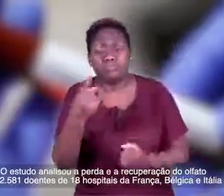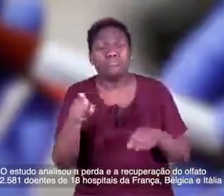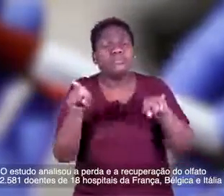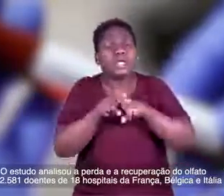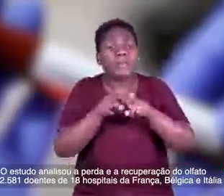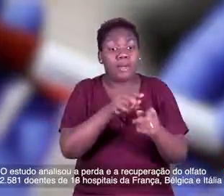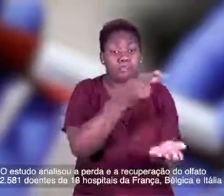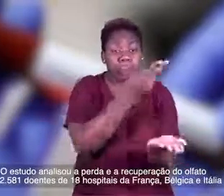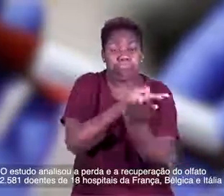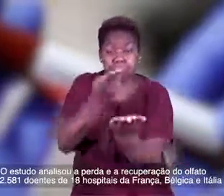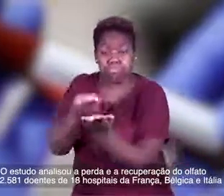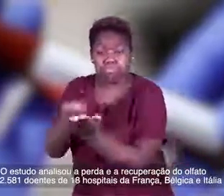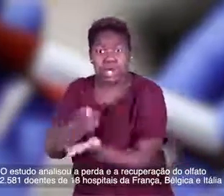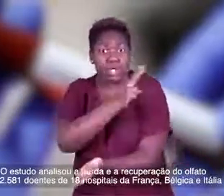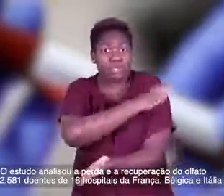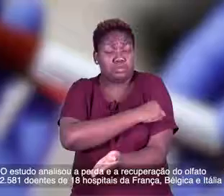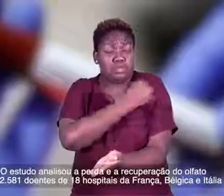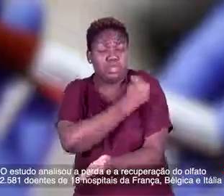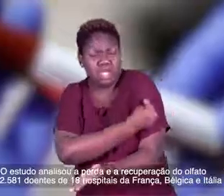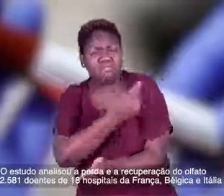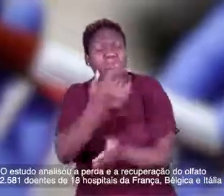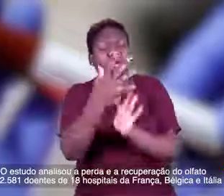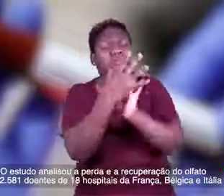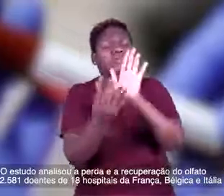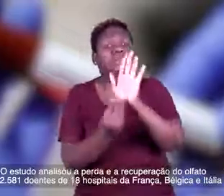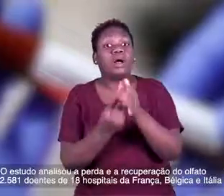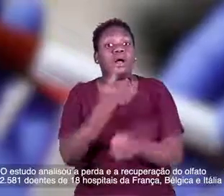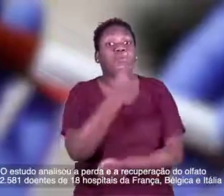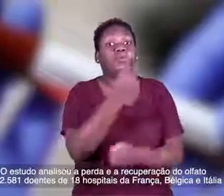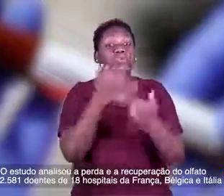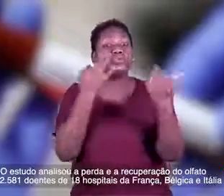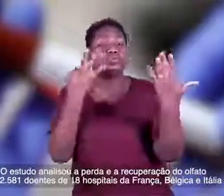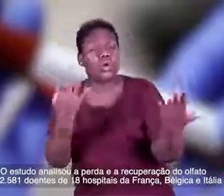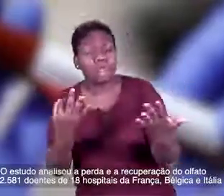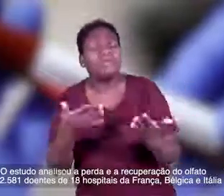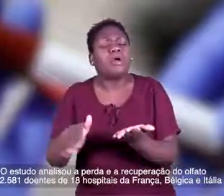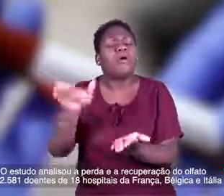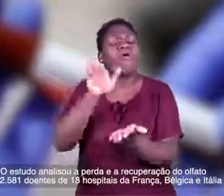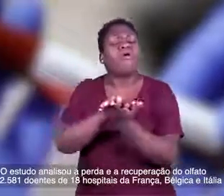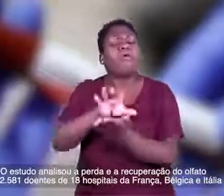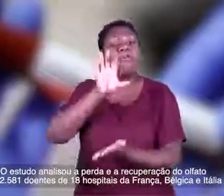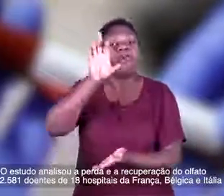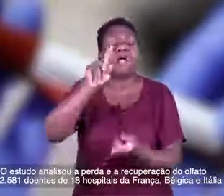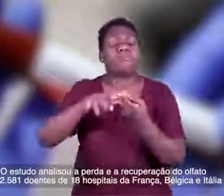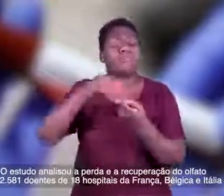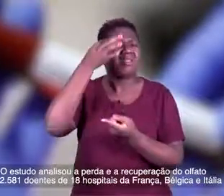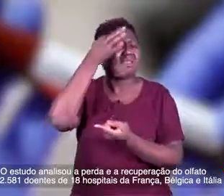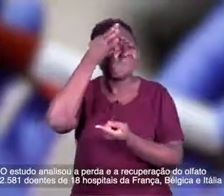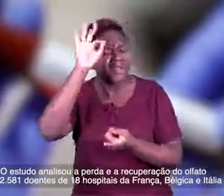perda EA recuperação do olfato em 2581 doentes de 18 hospitais da França Bélgica